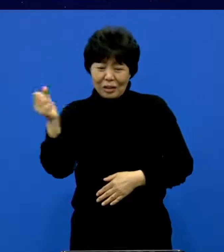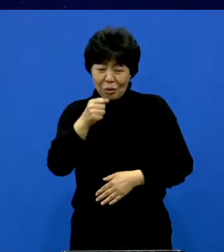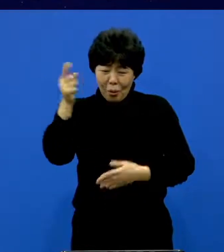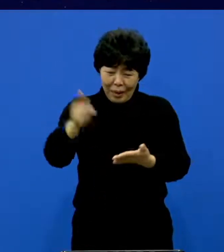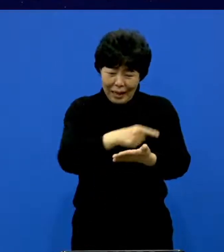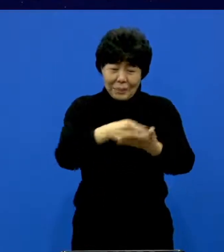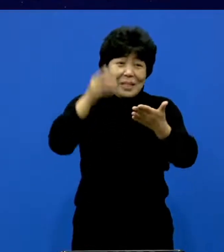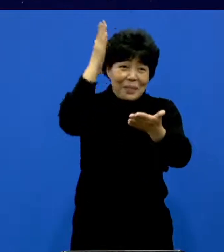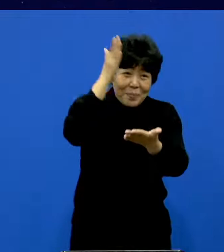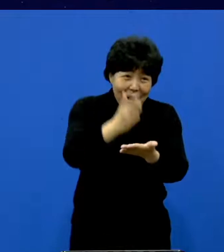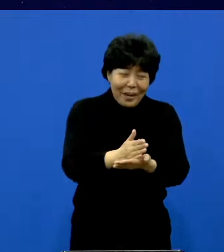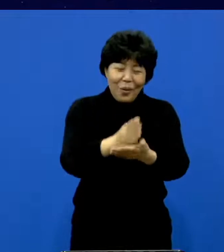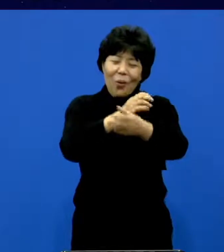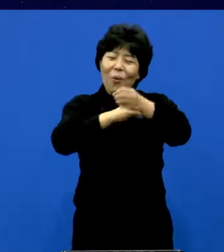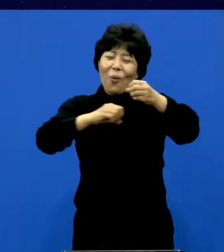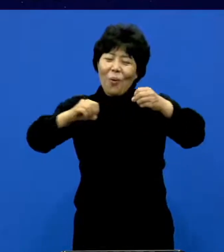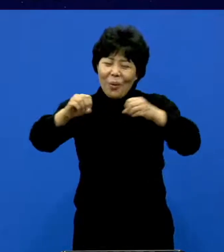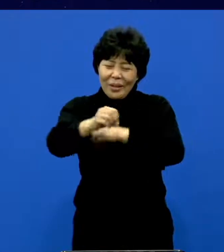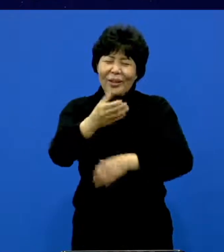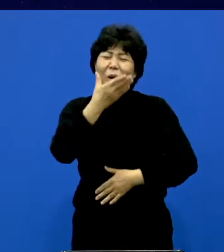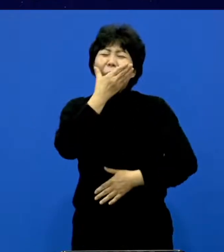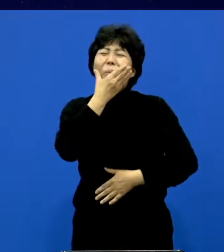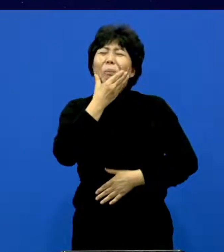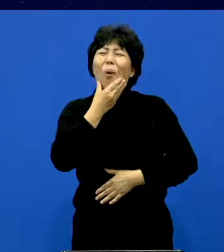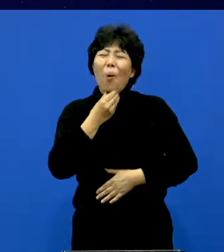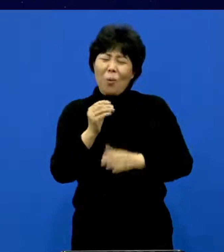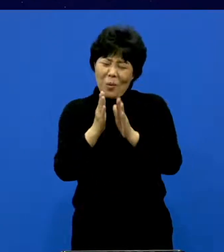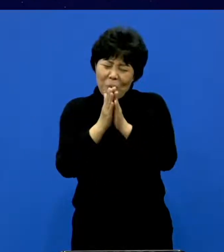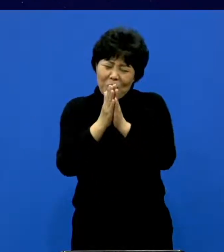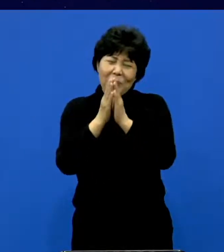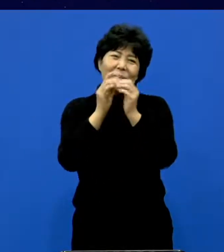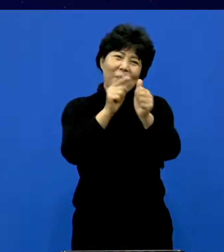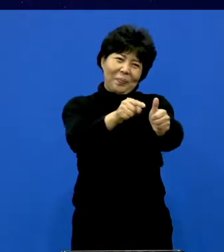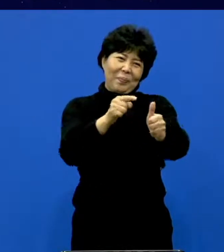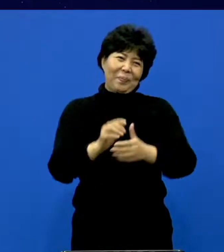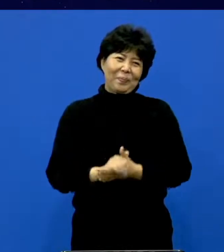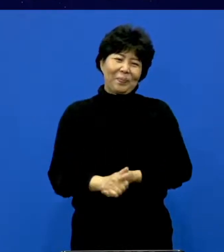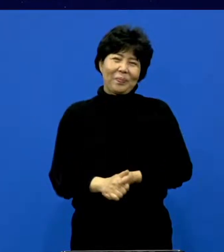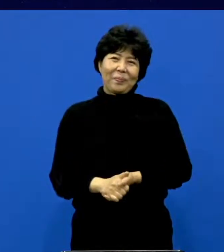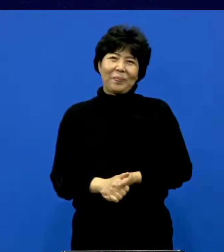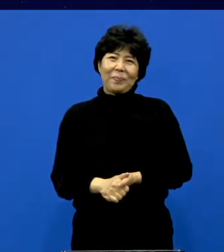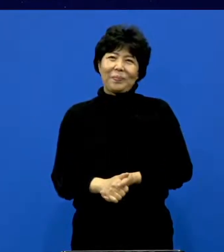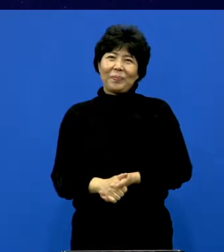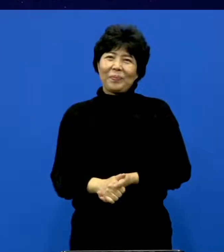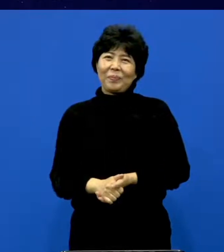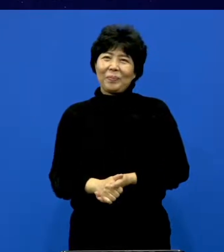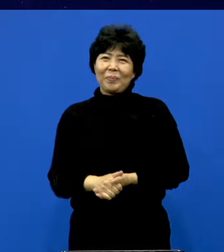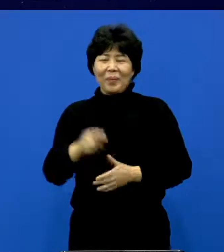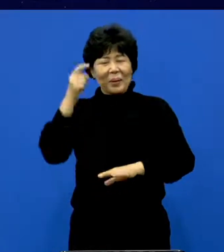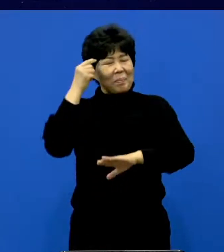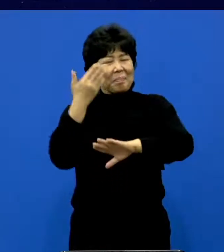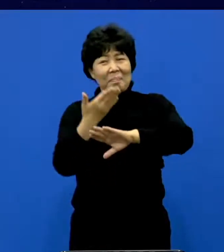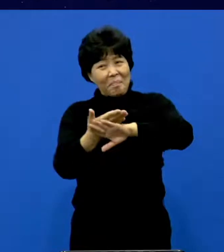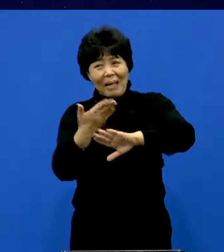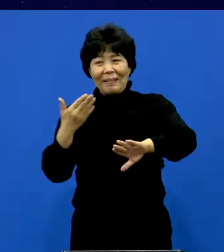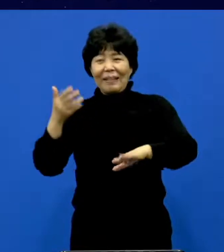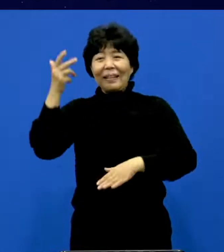빌라. 도리어가 중요해요. 도리어. 이게 뭡니까? 반대 정신을 말하는 거예요.